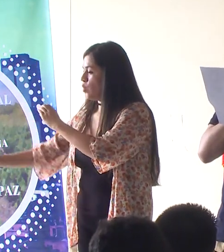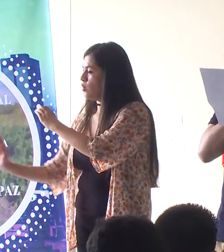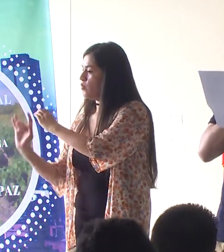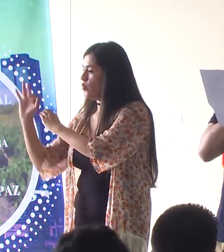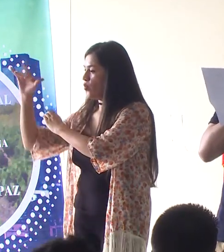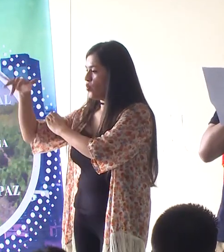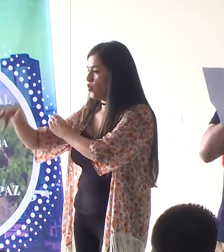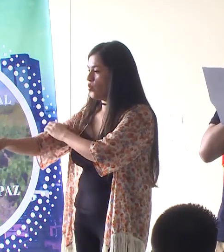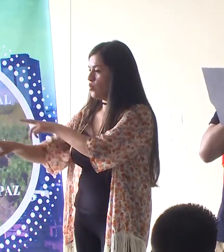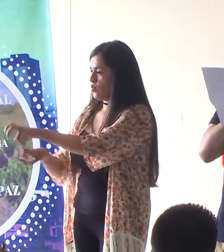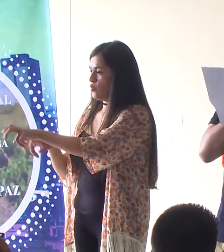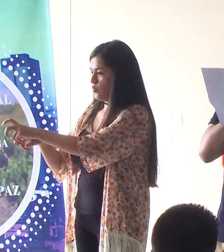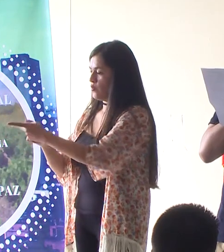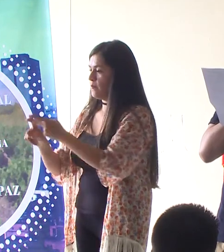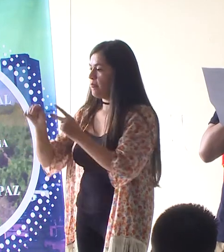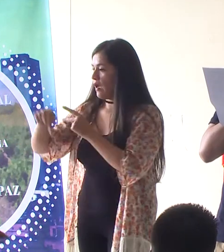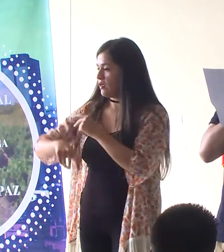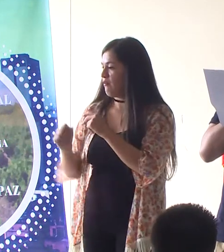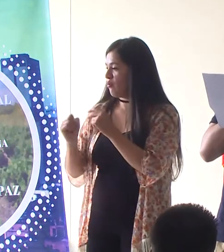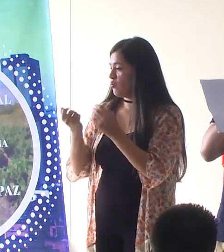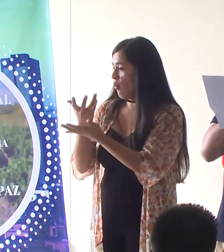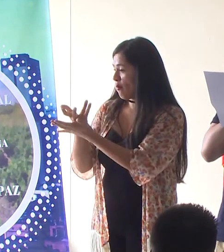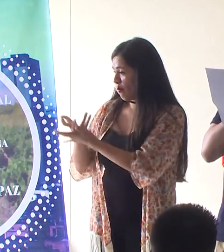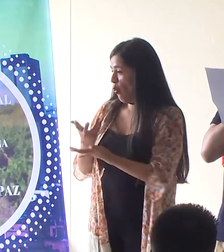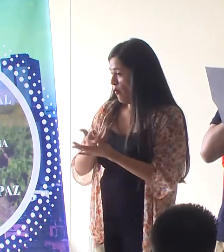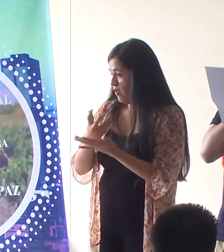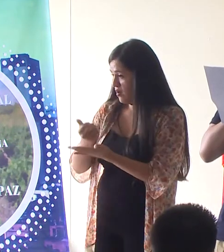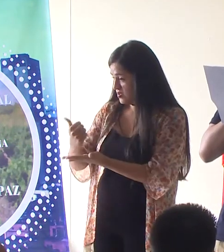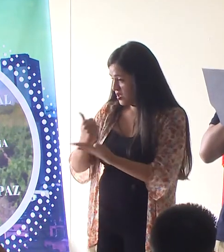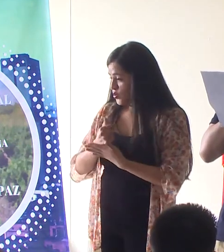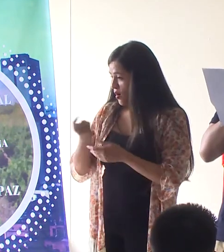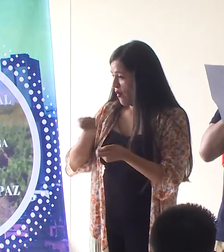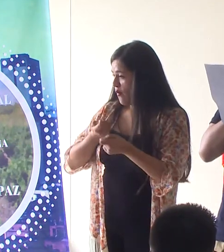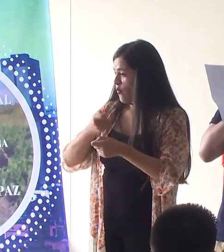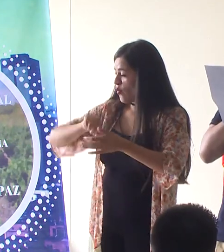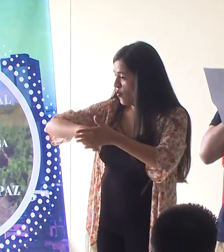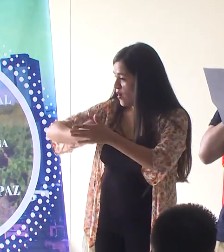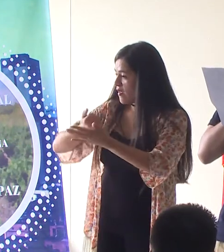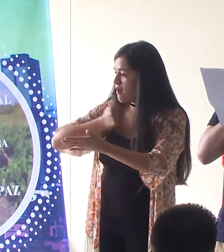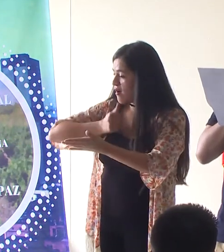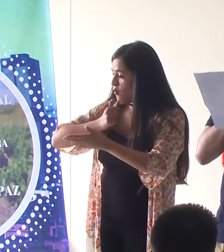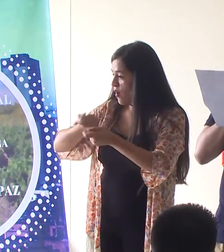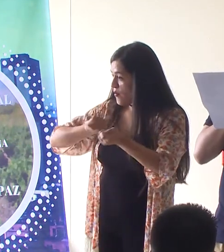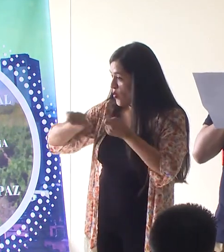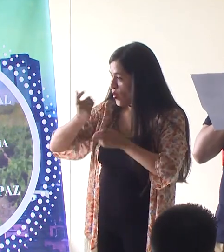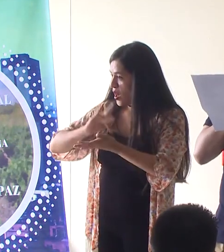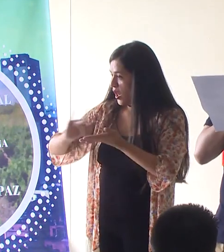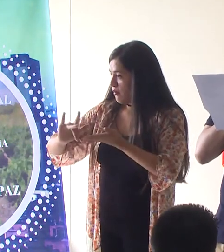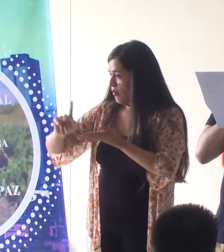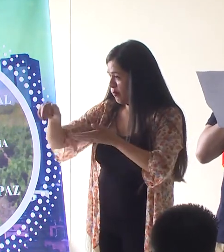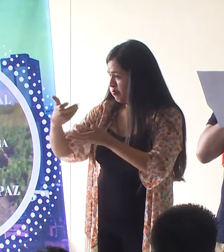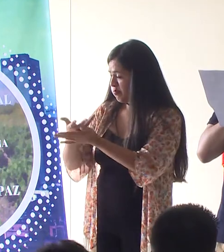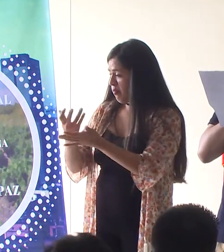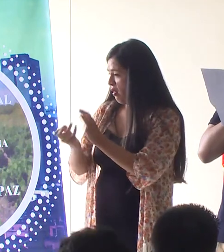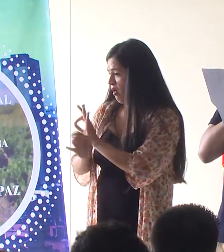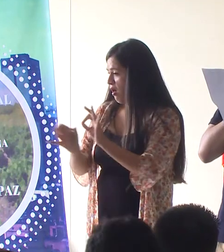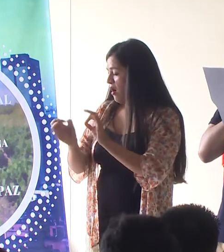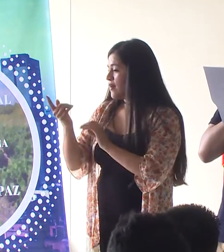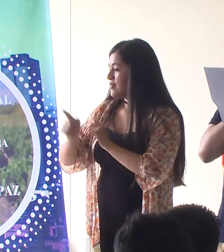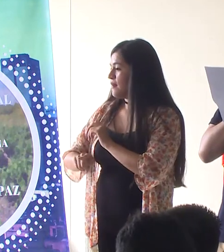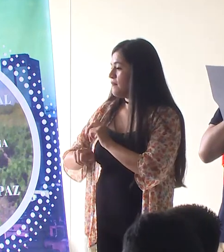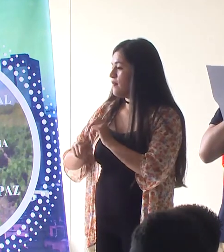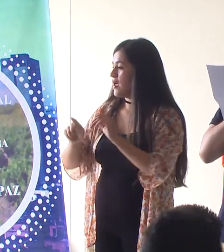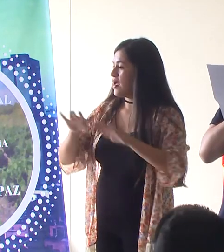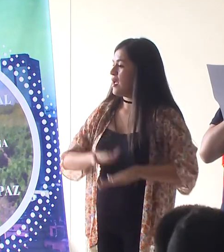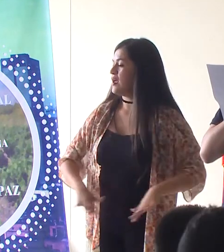hace mucho tiempo ya no cumplen con su función de amortiguación hidráulica y de depuración y además las grandes més o cuencas